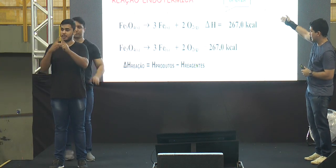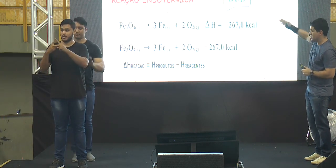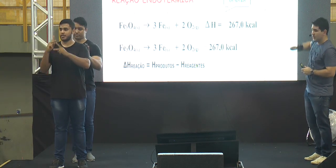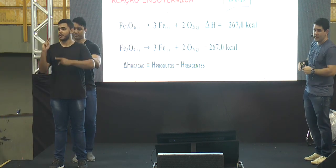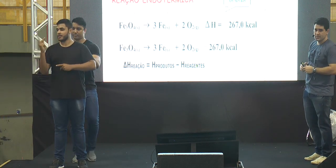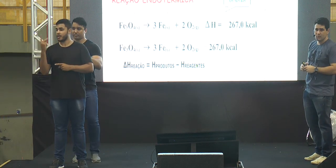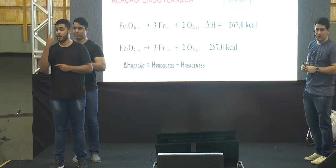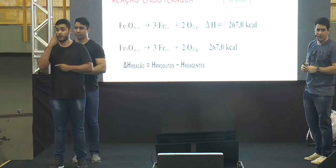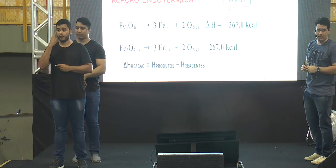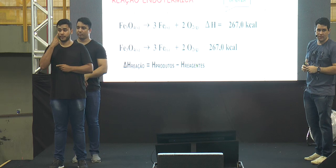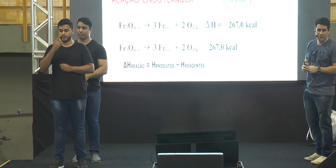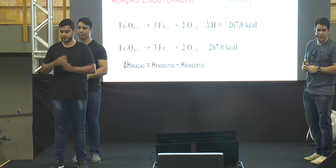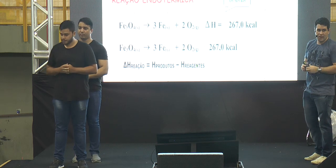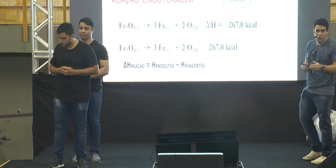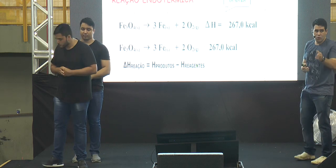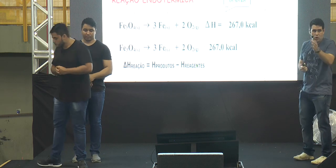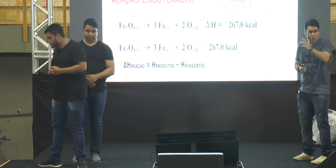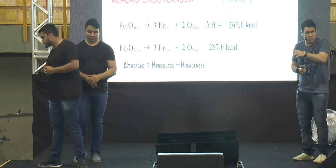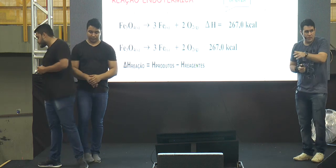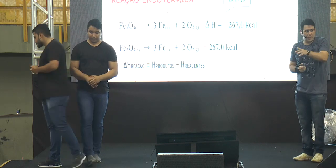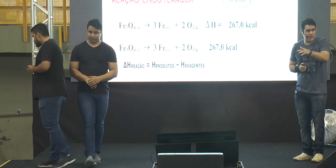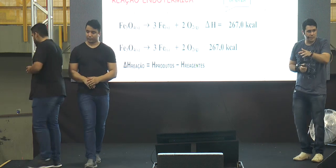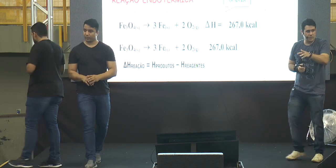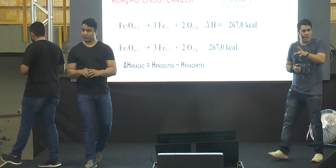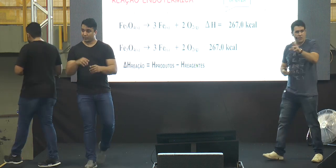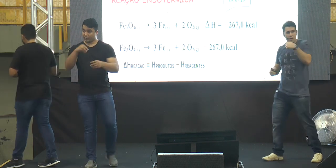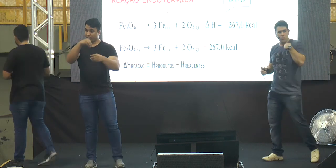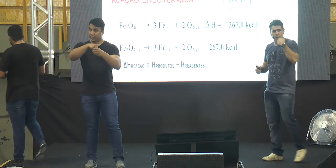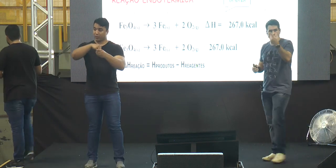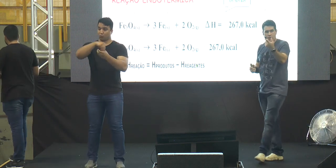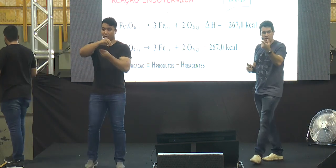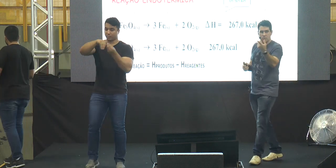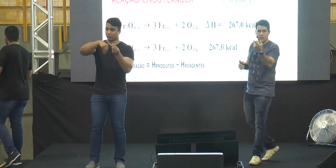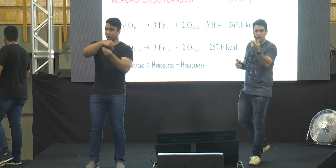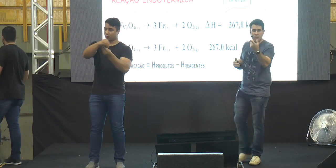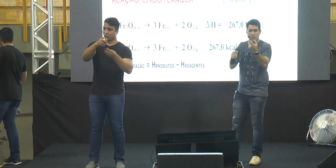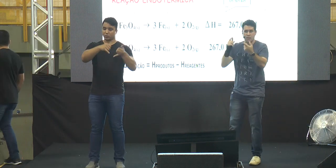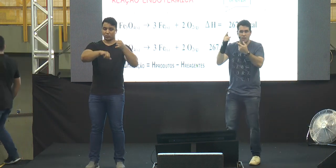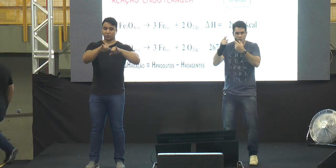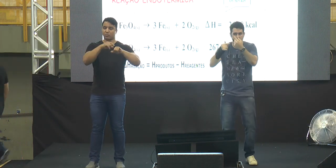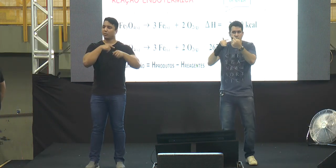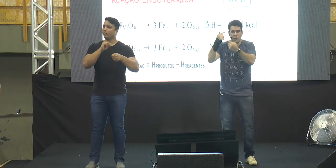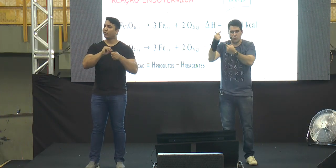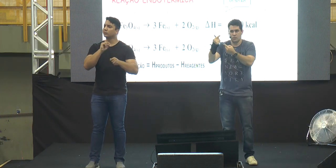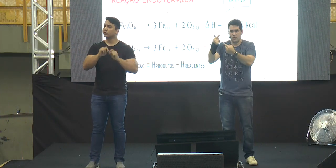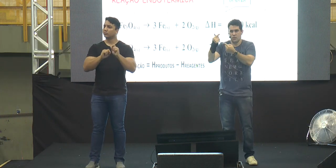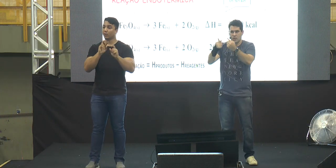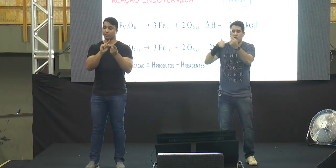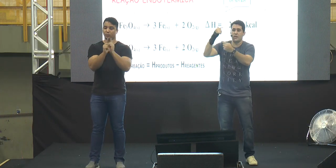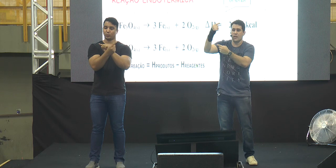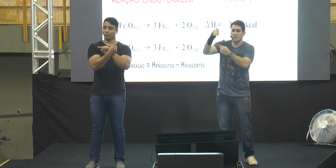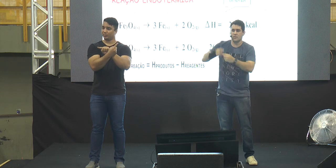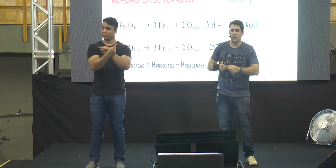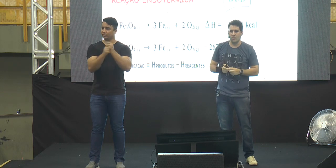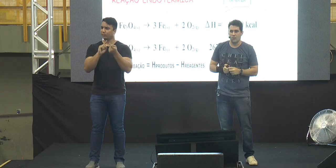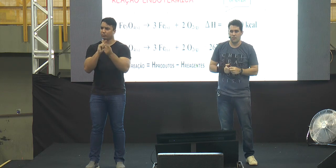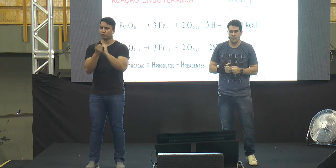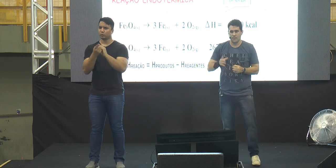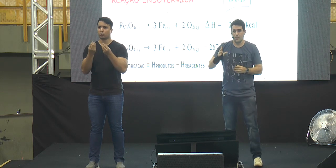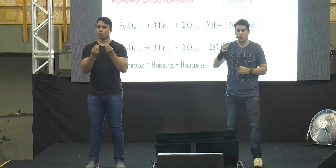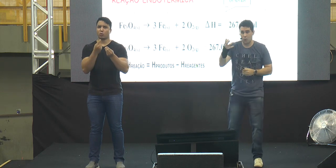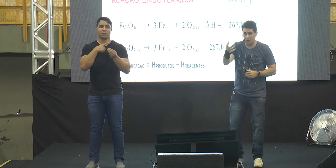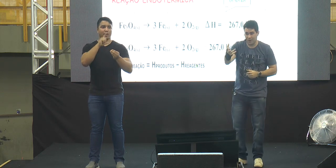colocar dentro da reação química. Quando coloco dentro da reação química, o que é que eu faço com o sinal dele? Inverto. Invertendo o